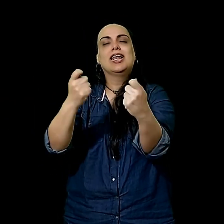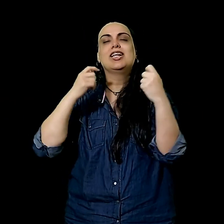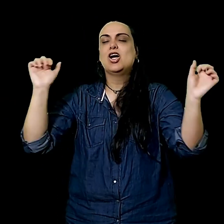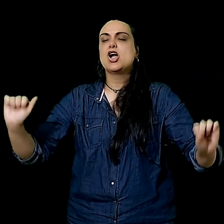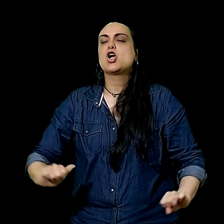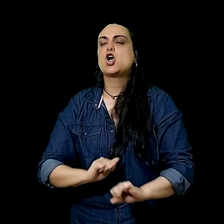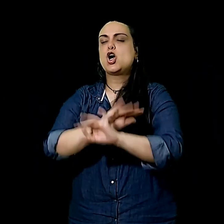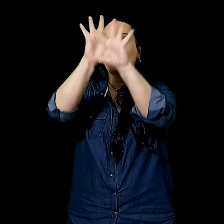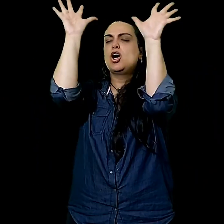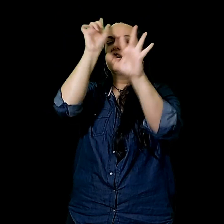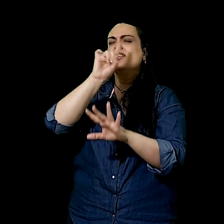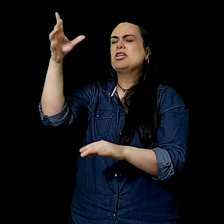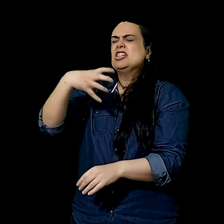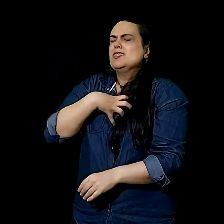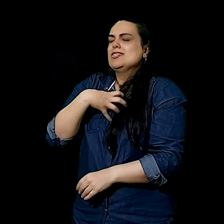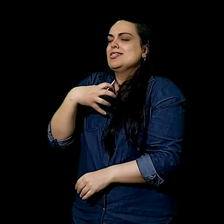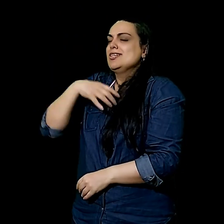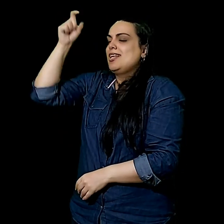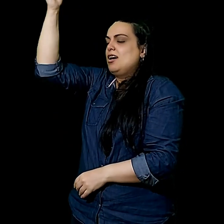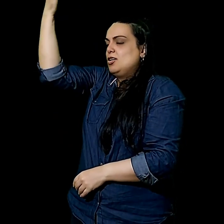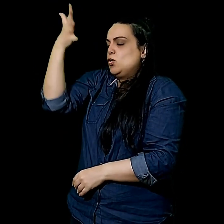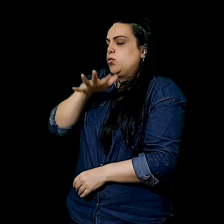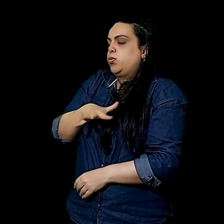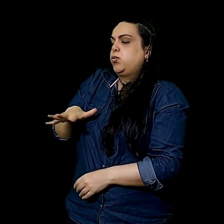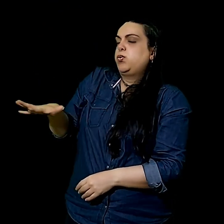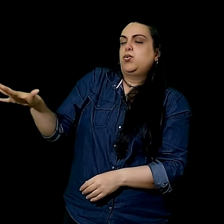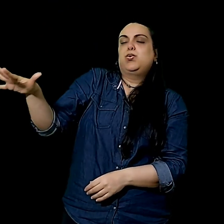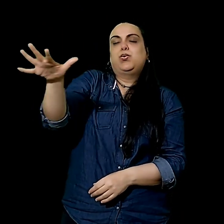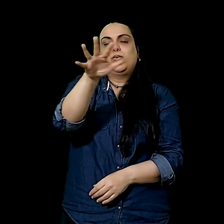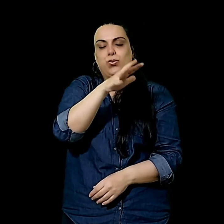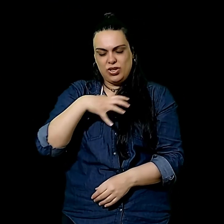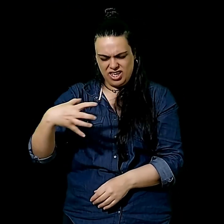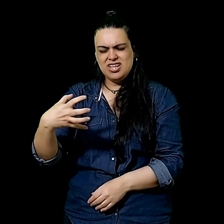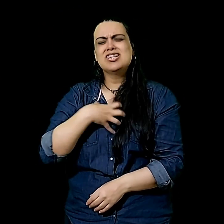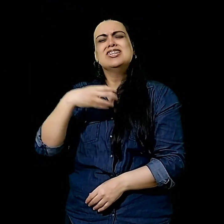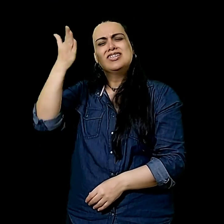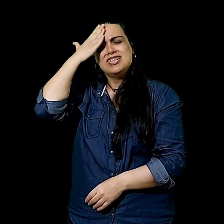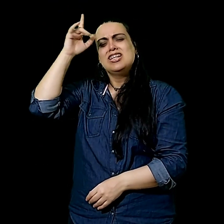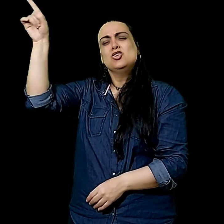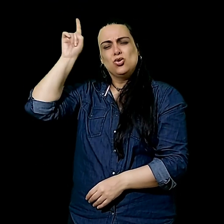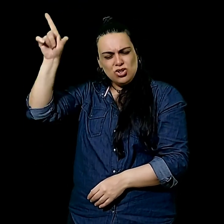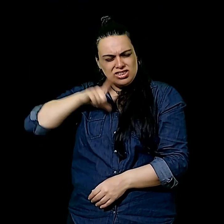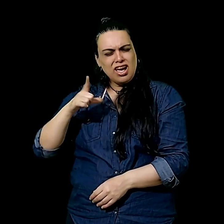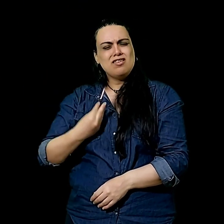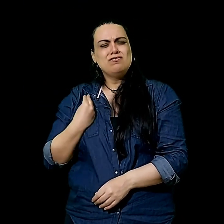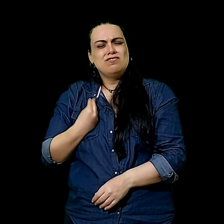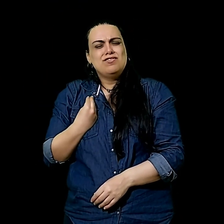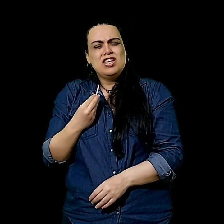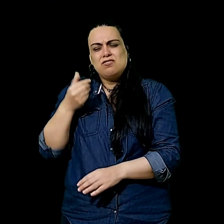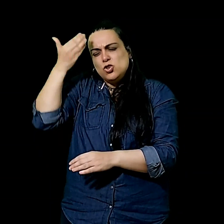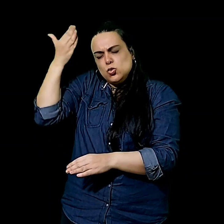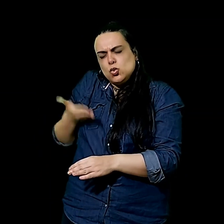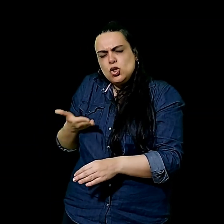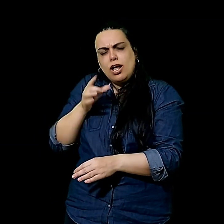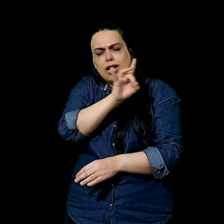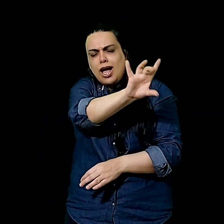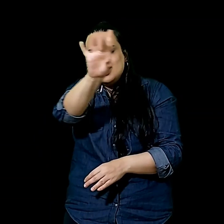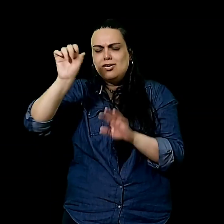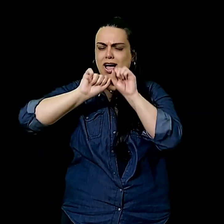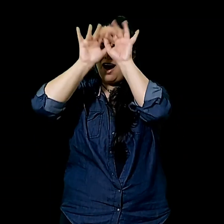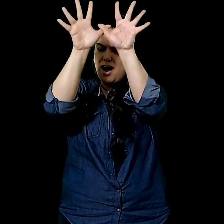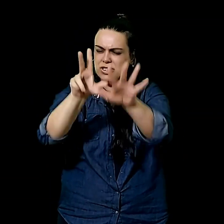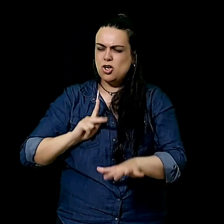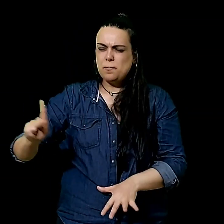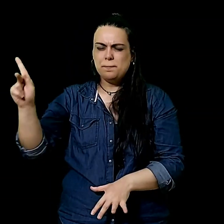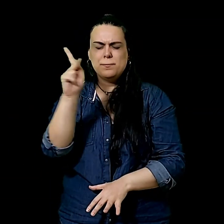te glorifico porque te sinto neste lugar, e eu sei que tu está visitando cada casa. Abençoa o teu